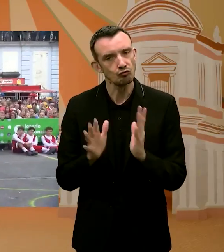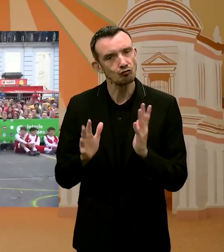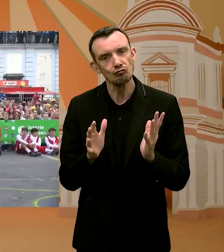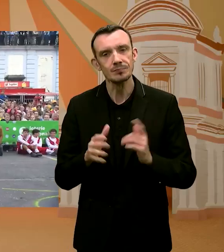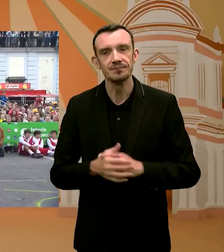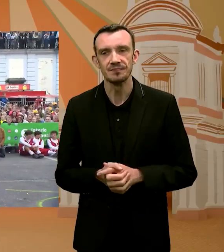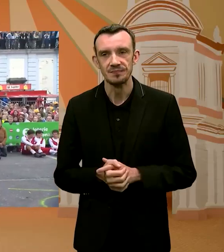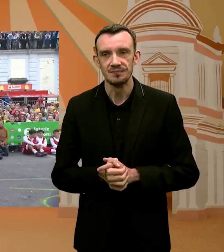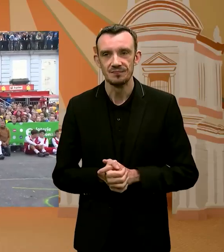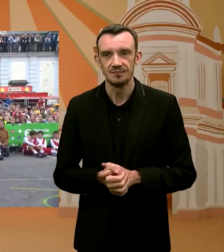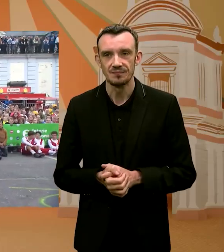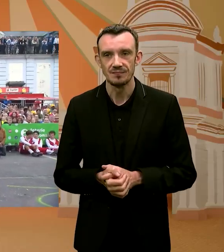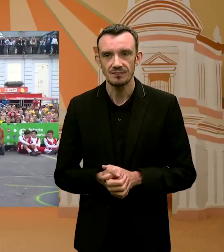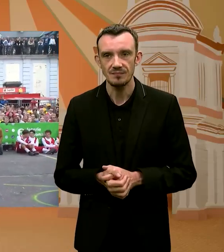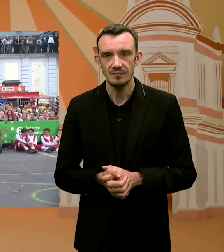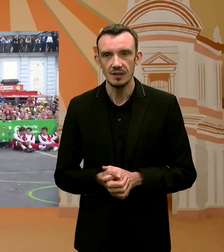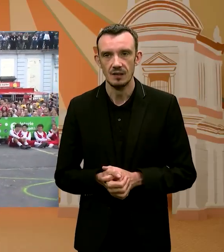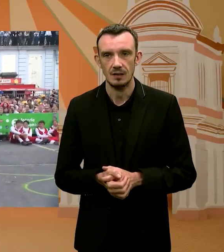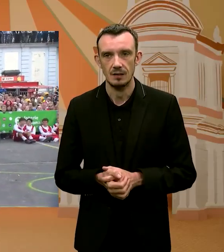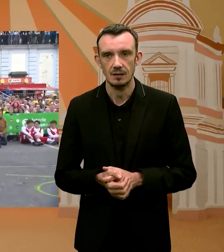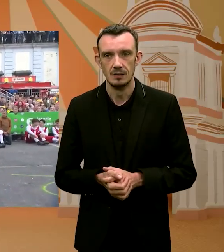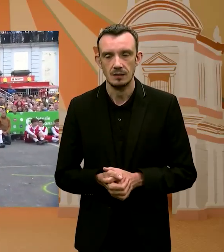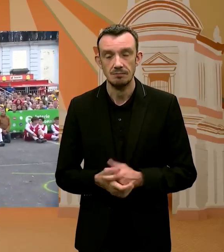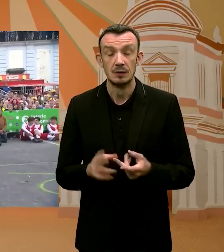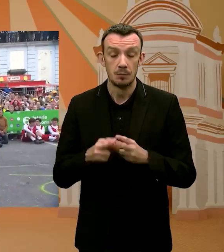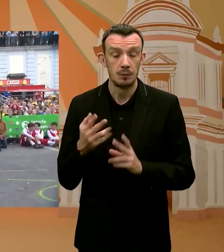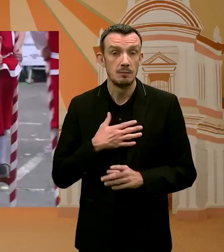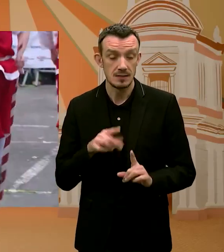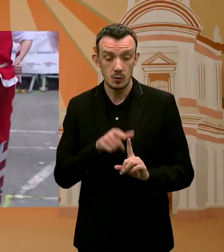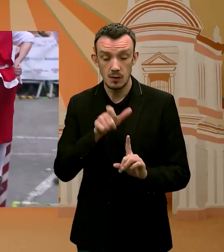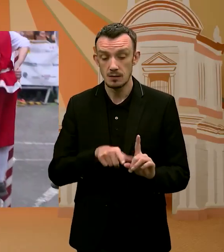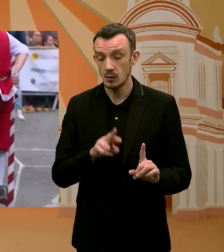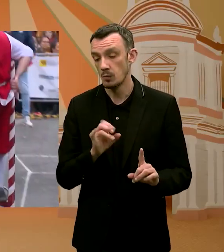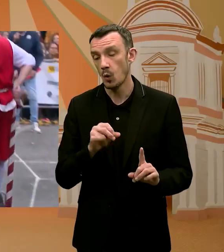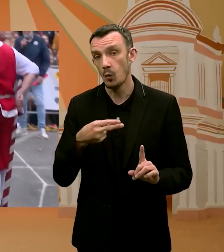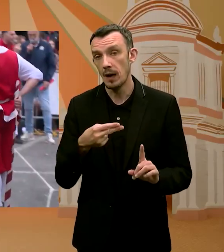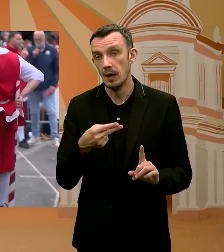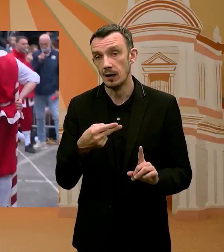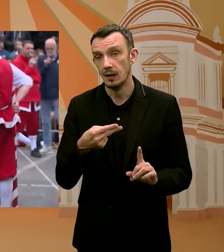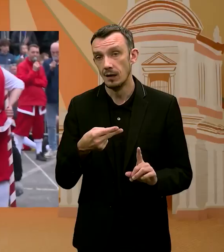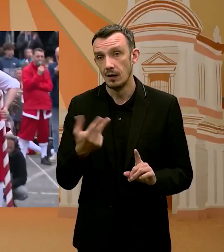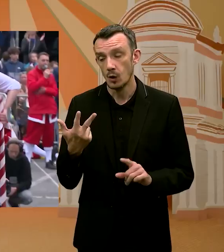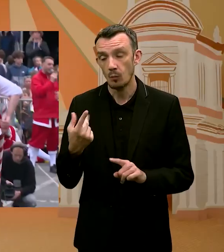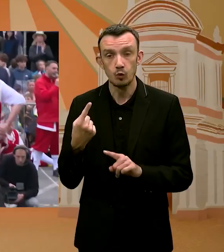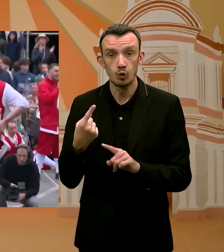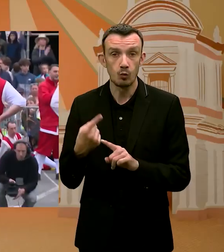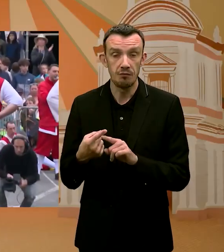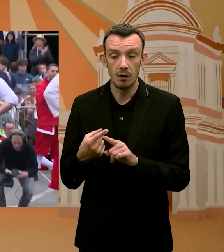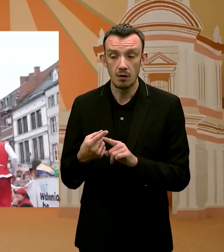maintenant, le problème pour Robin, c'est qu'il doit subir 3 fois plus d'attaques. Pendant ce temps-là, les autres, mais il faut un peu se reposer pendant que les 2 autres attaquent ou un autre attaque.